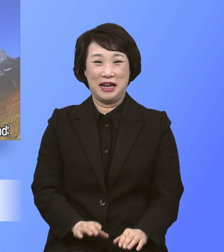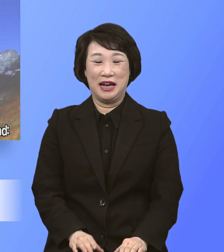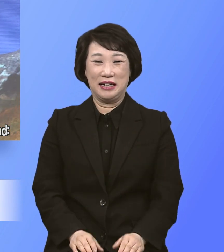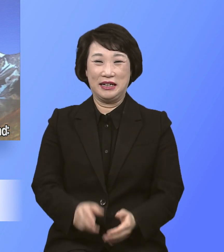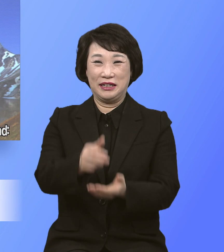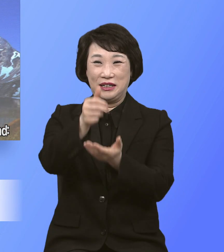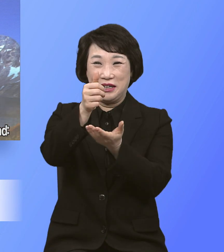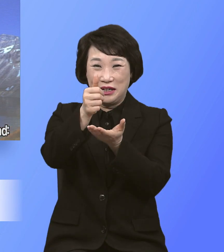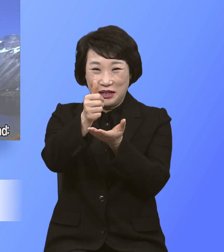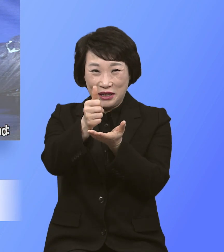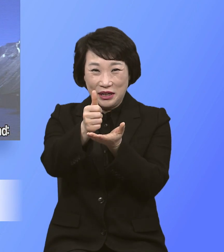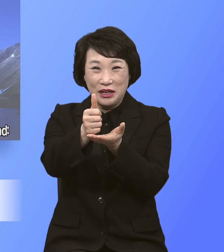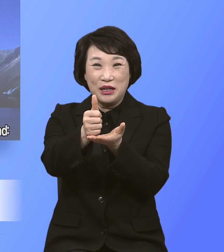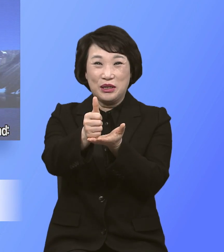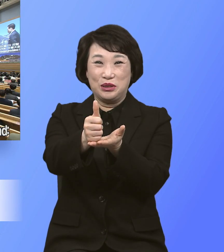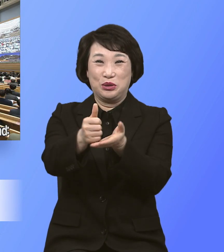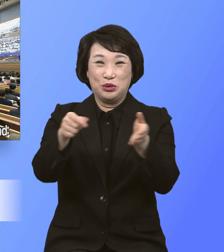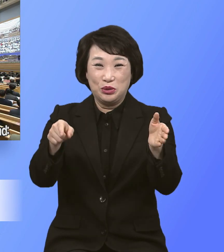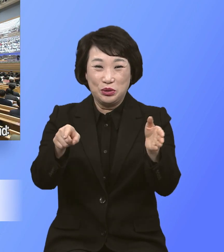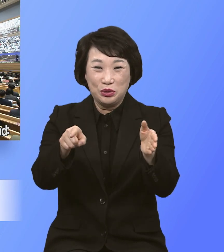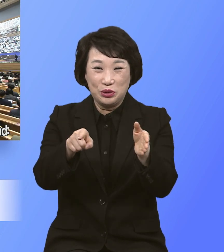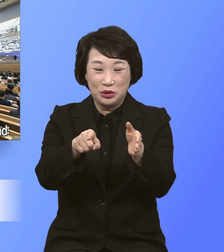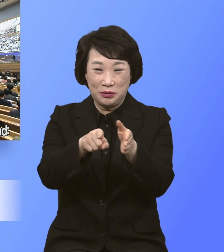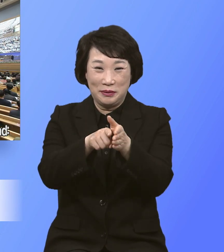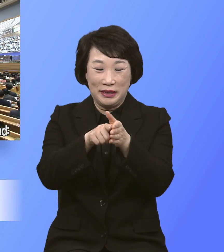당하는 자에게